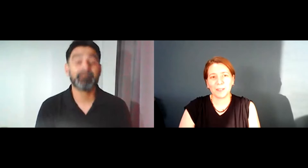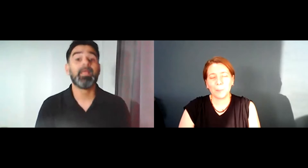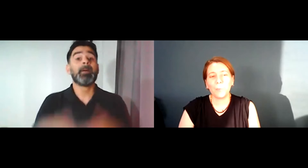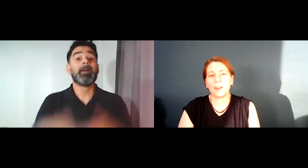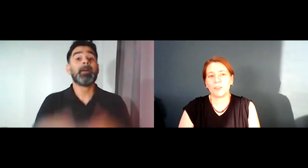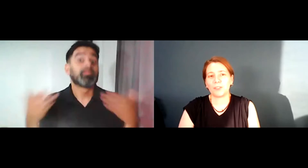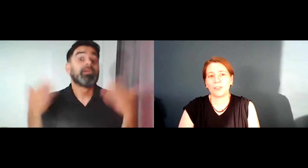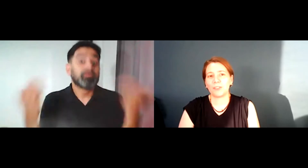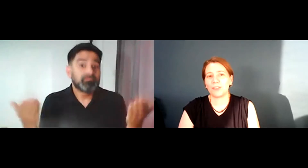Bueno.